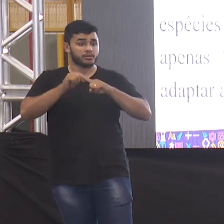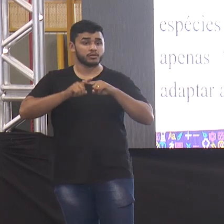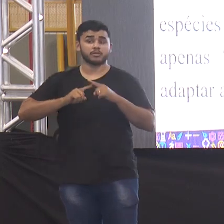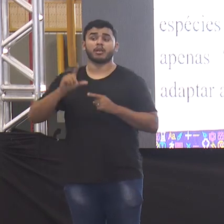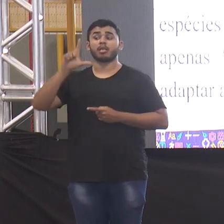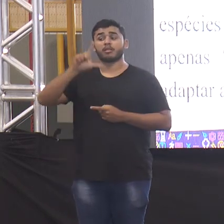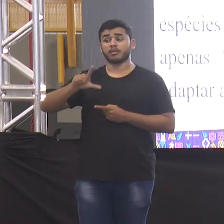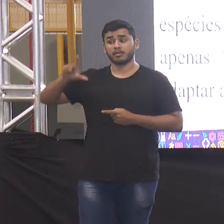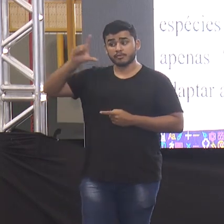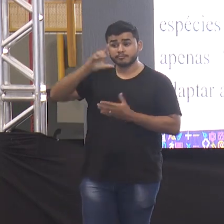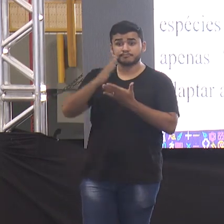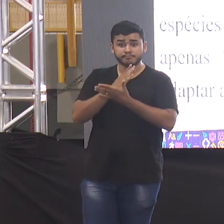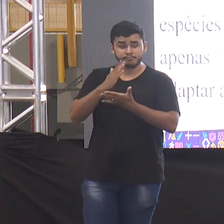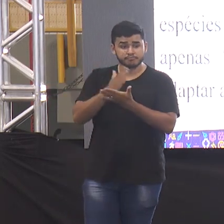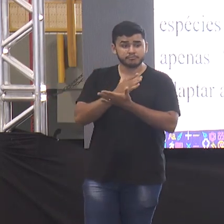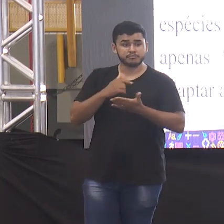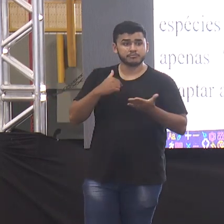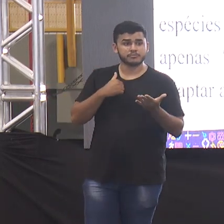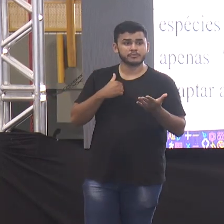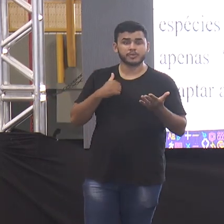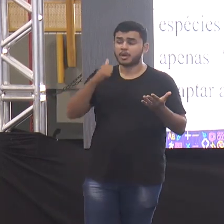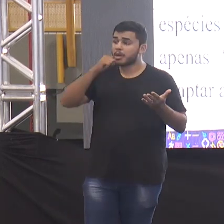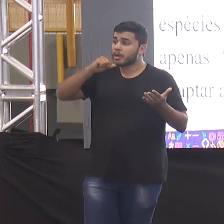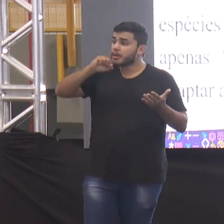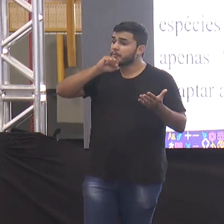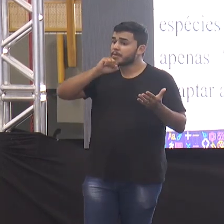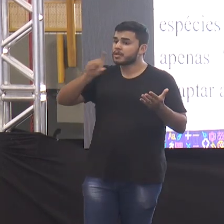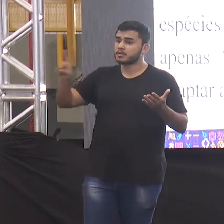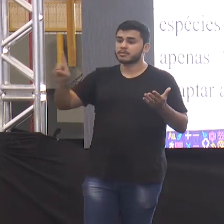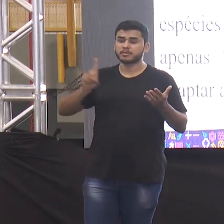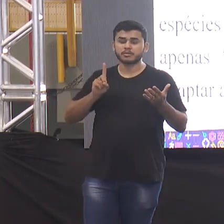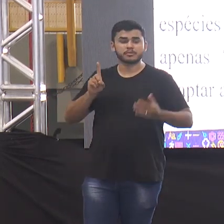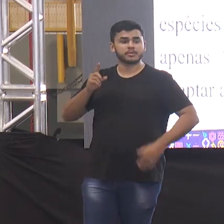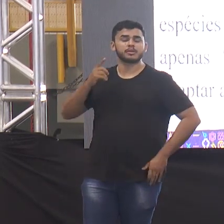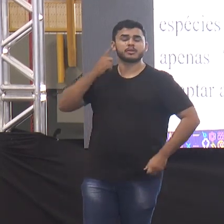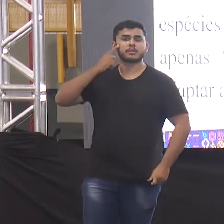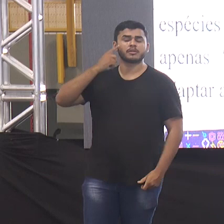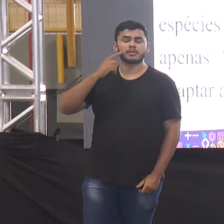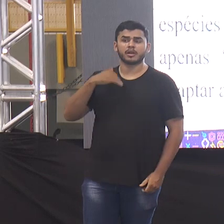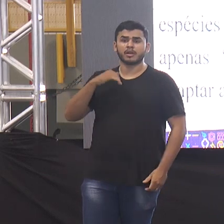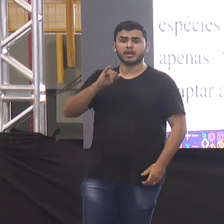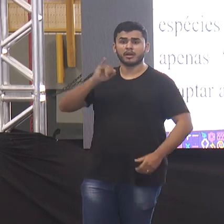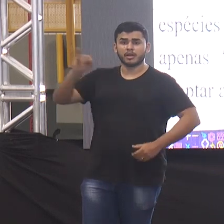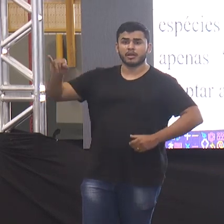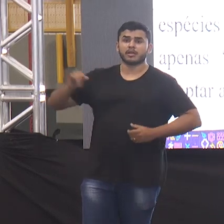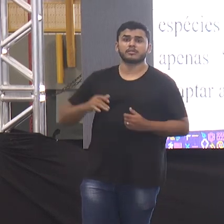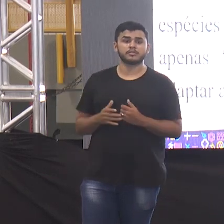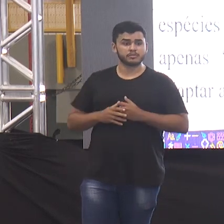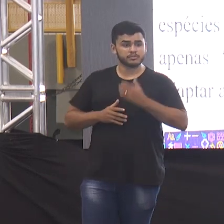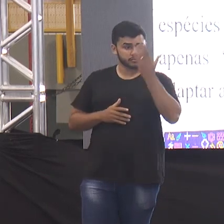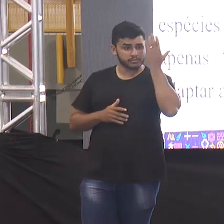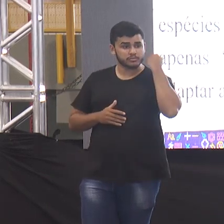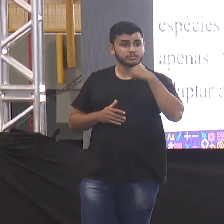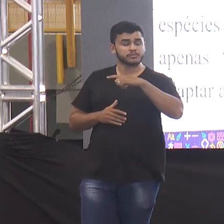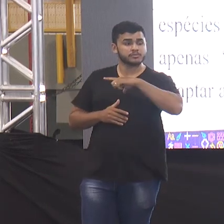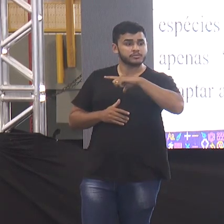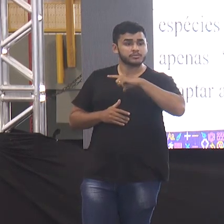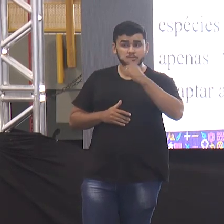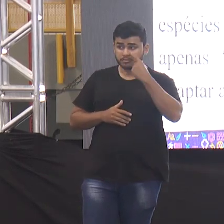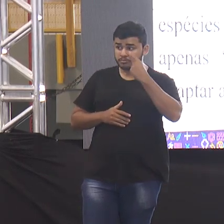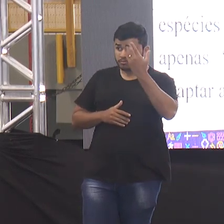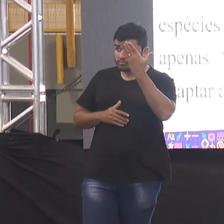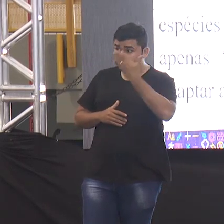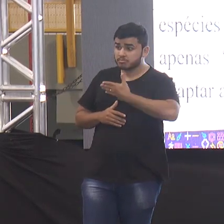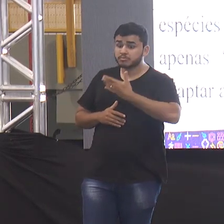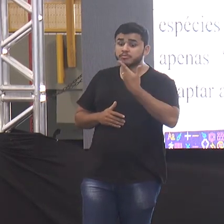literatura brasileira. Eu não recebi a mãe, mas a minha vontade era dizer: mãezinha, você quer ver o que é pornografia?